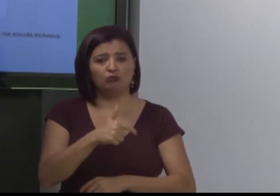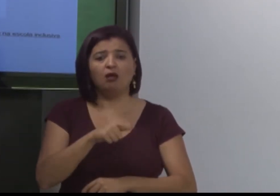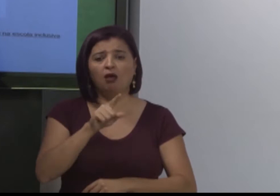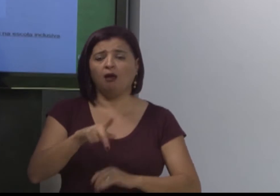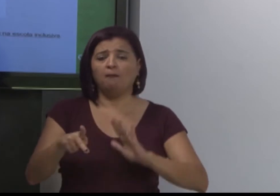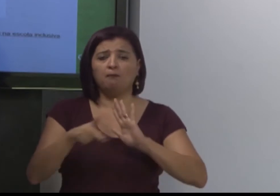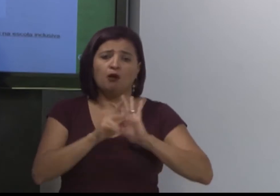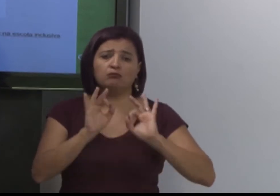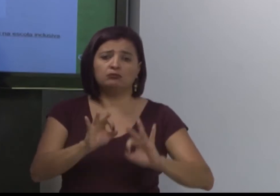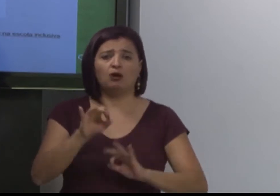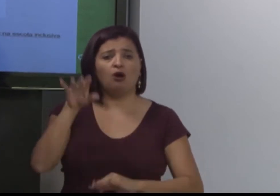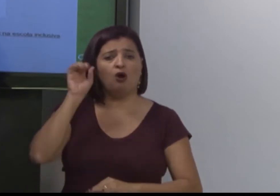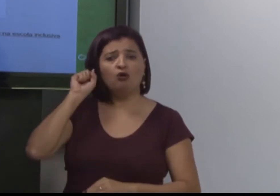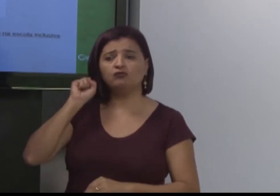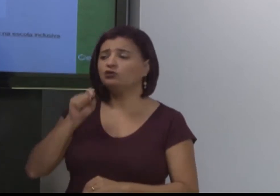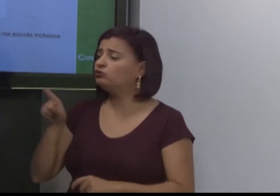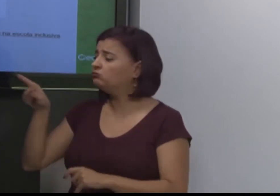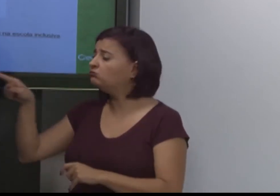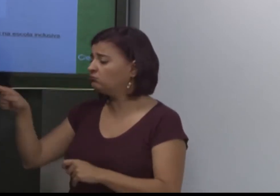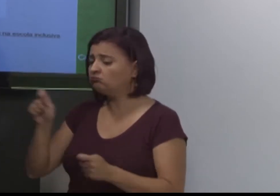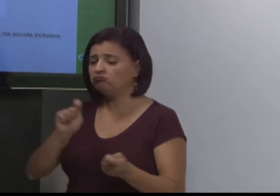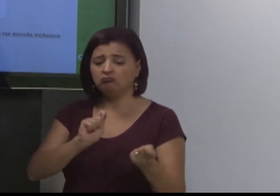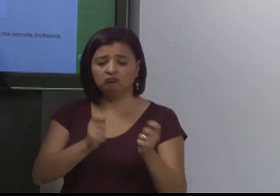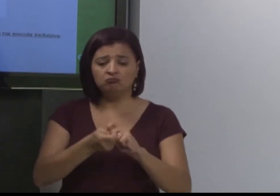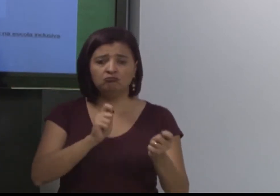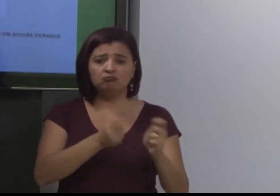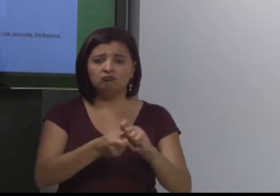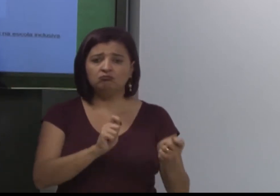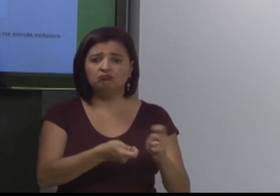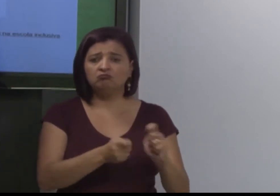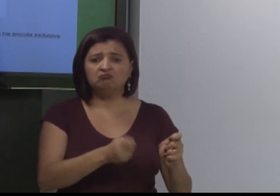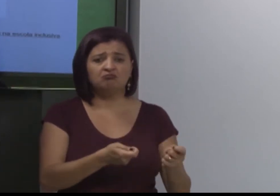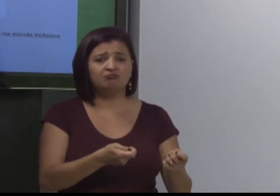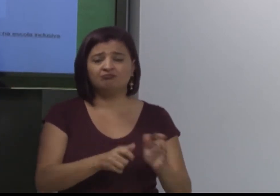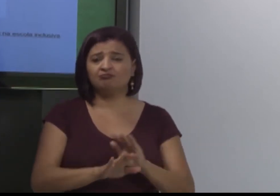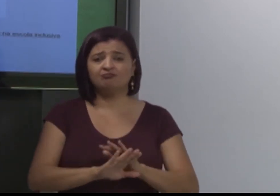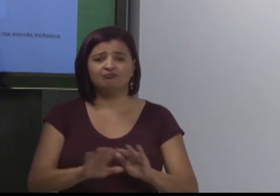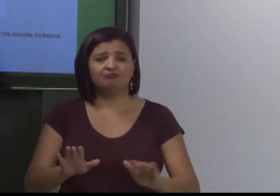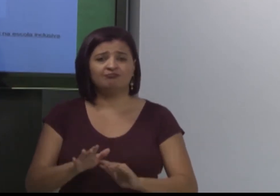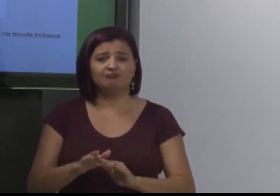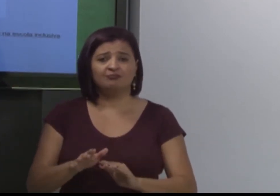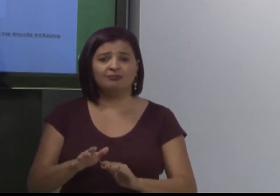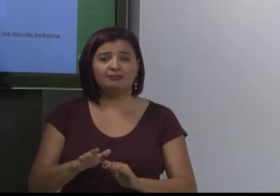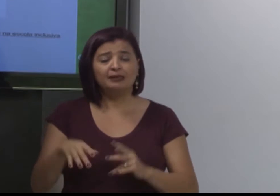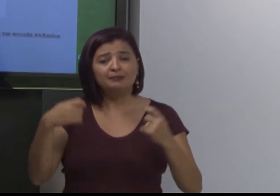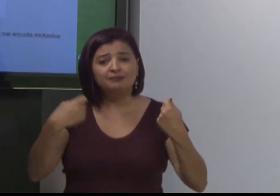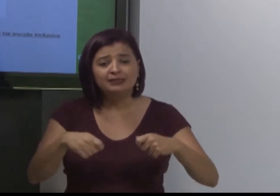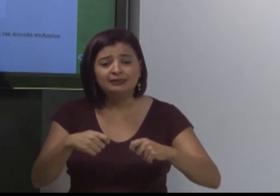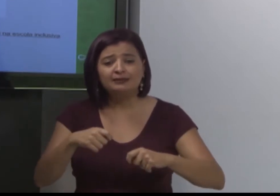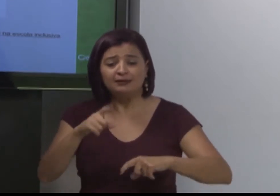Então, há sempre nessa escola para o atendimento ao surdo adaptações de materiais. E por